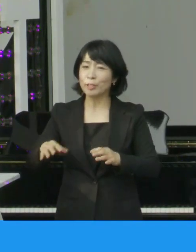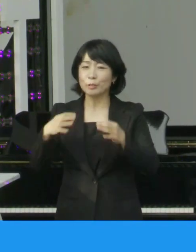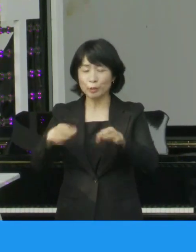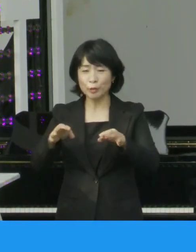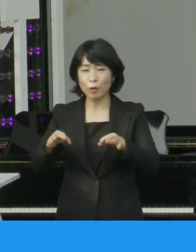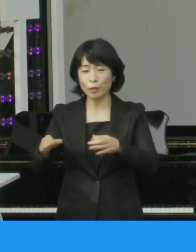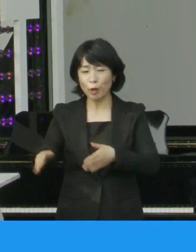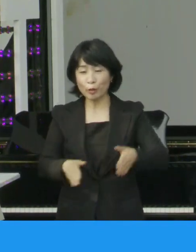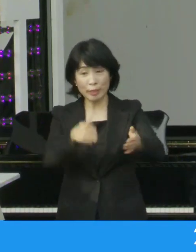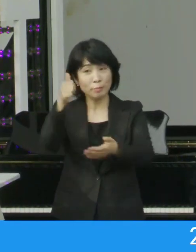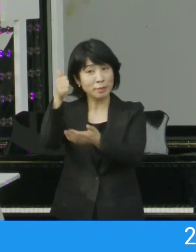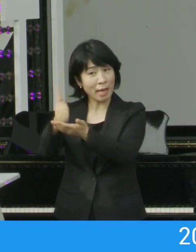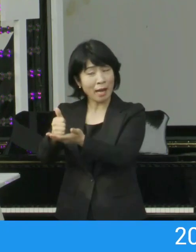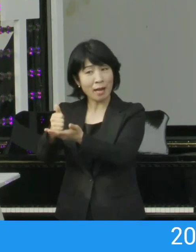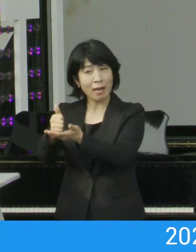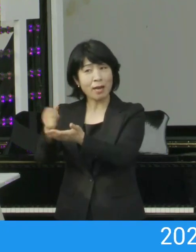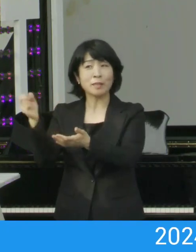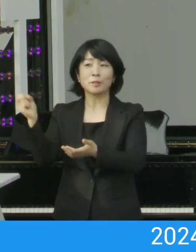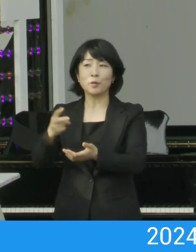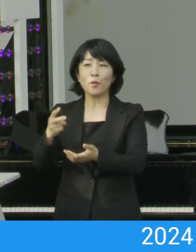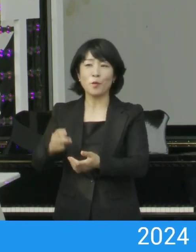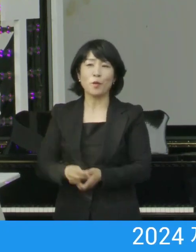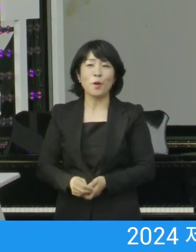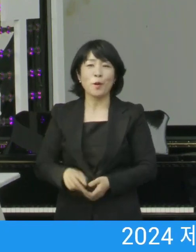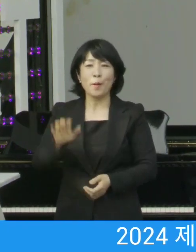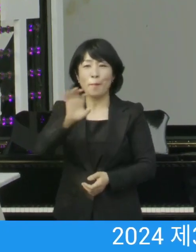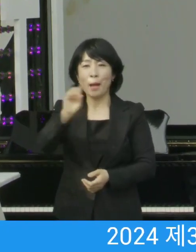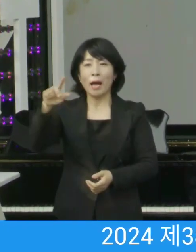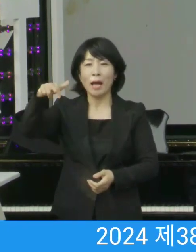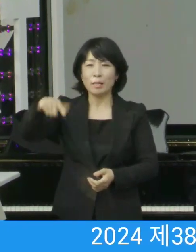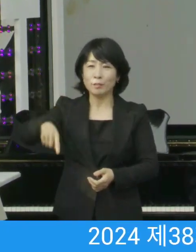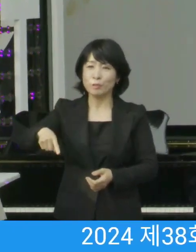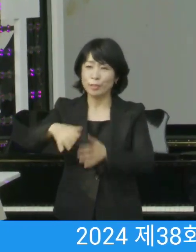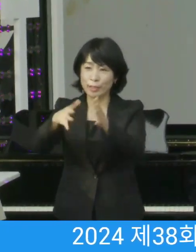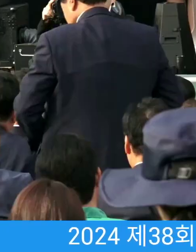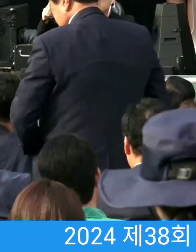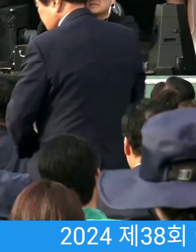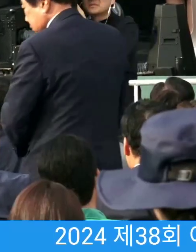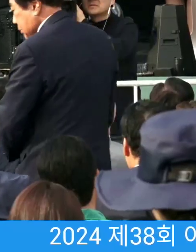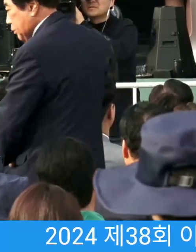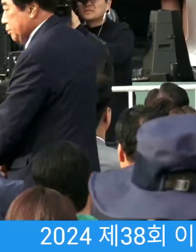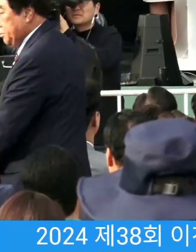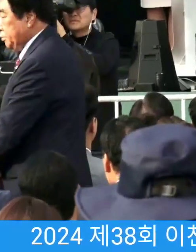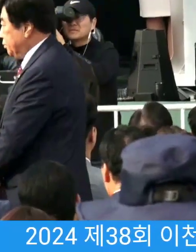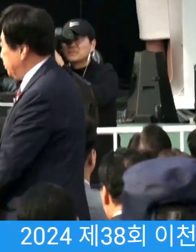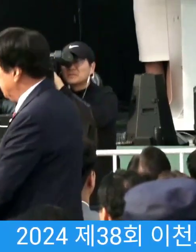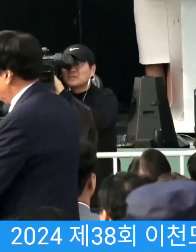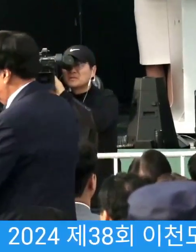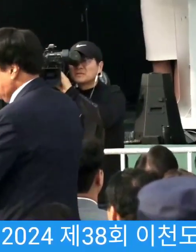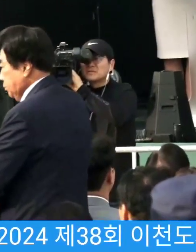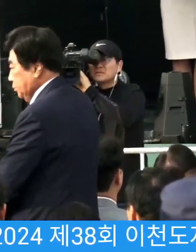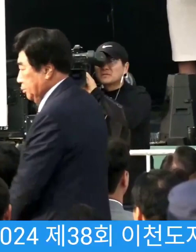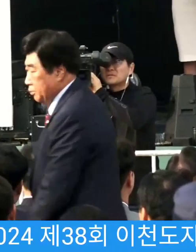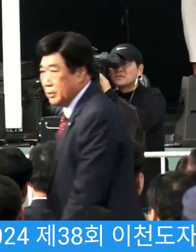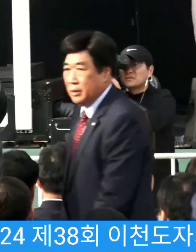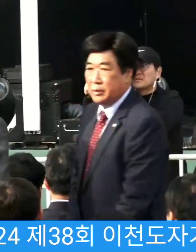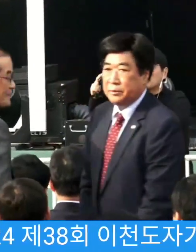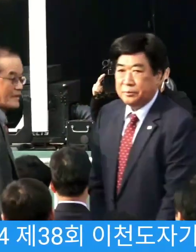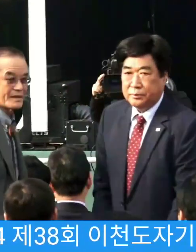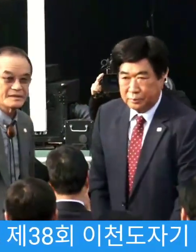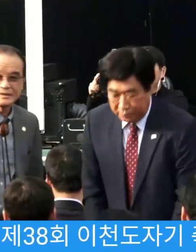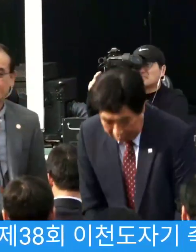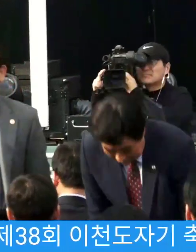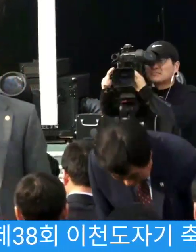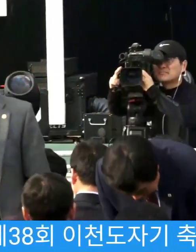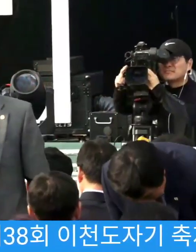경기도지부장 이현호님, 경기도향교재단 이사장 최상권님, 이천향교전교 김대식님